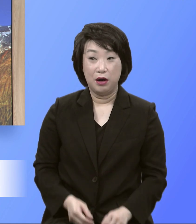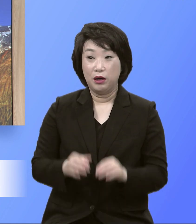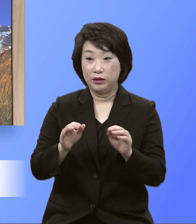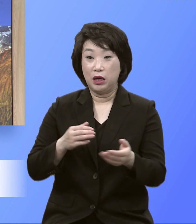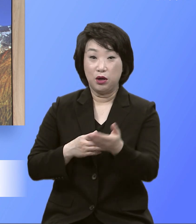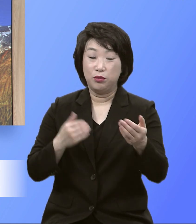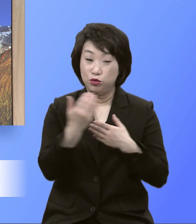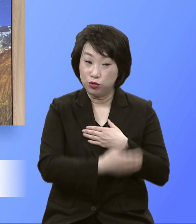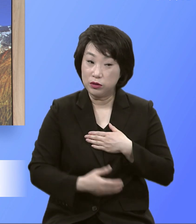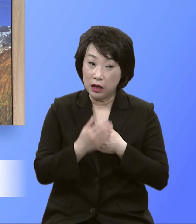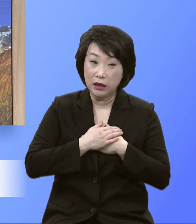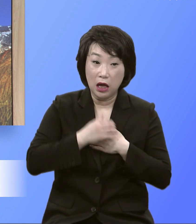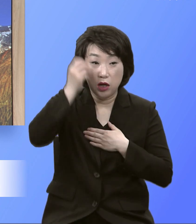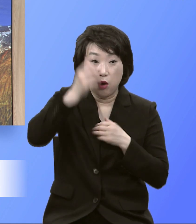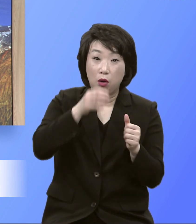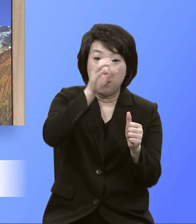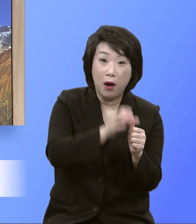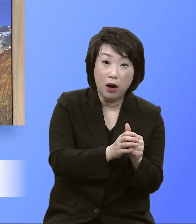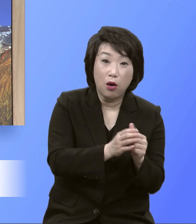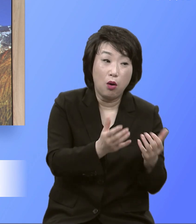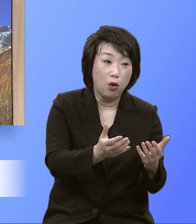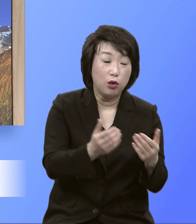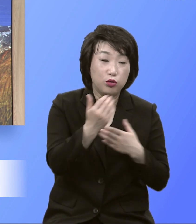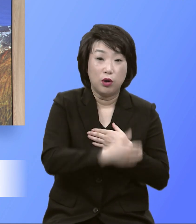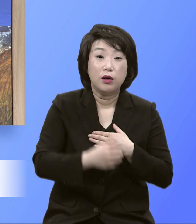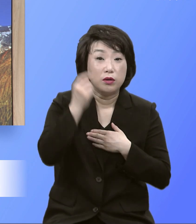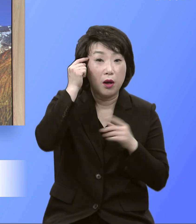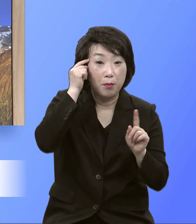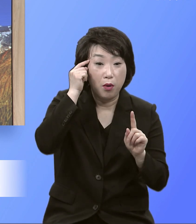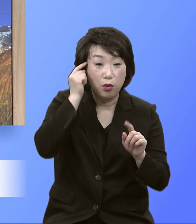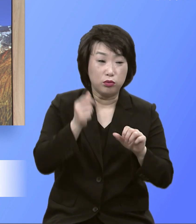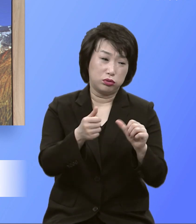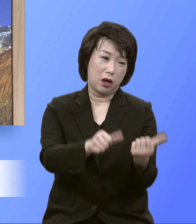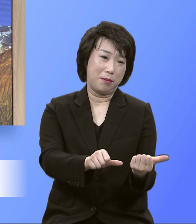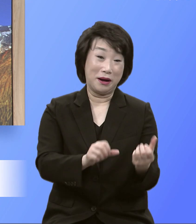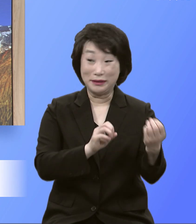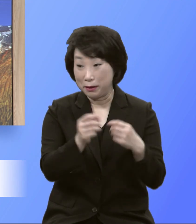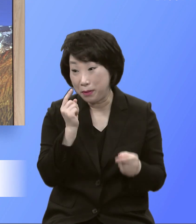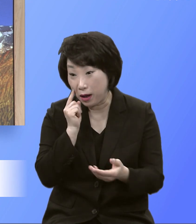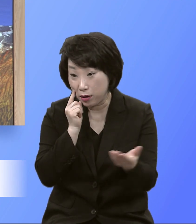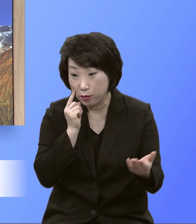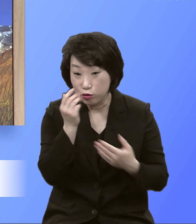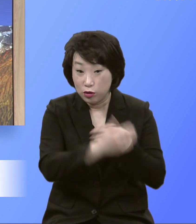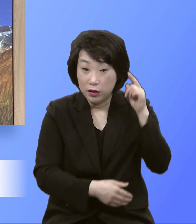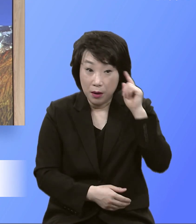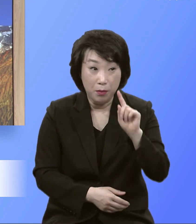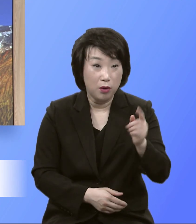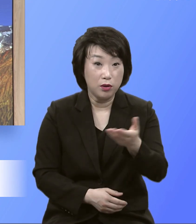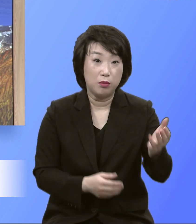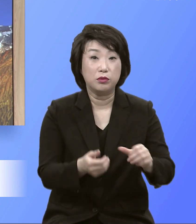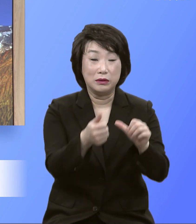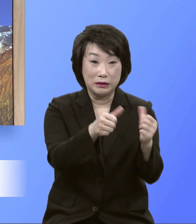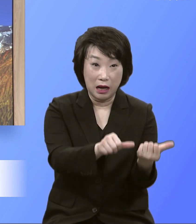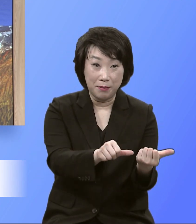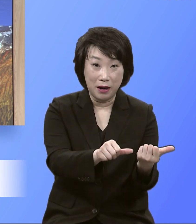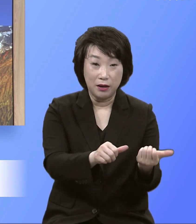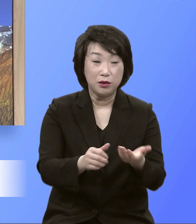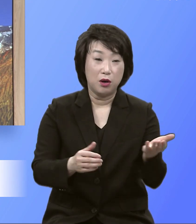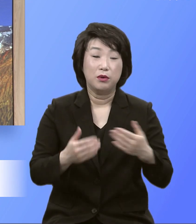근데 육신에게 맡기면 어떻게 되겠어? 육신의 생각은? 더 크게, 육신의 생각은?